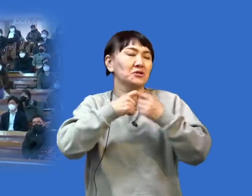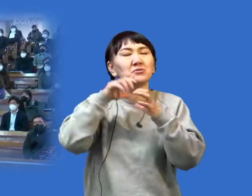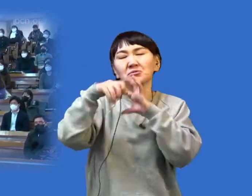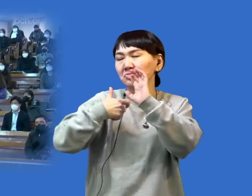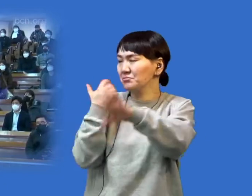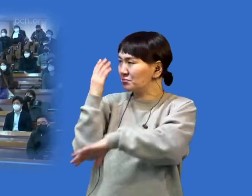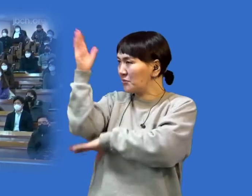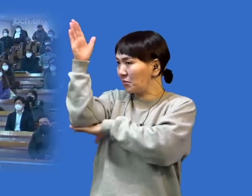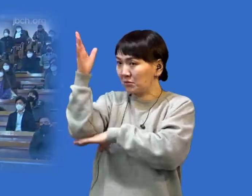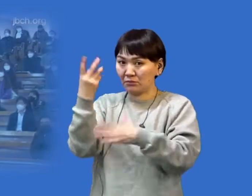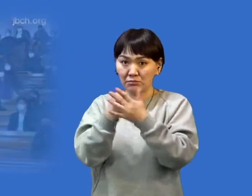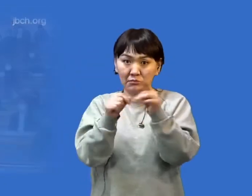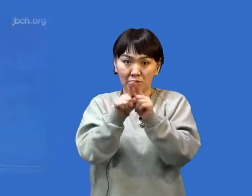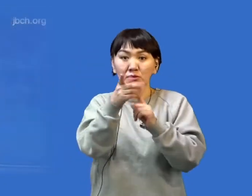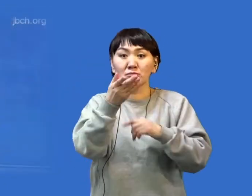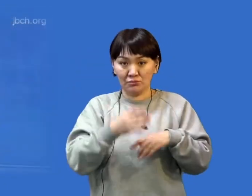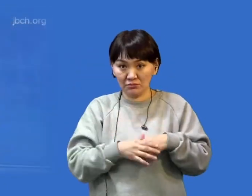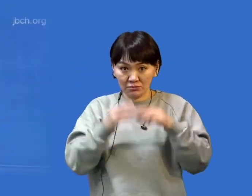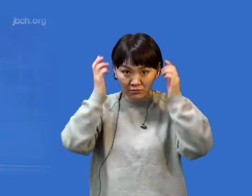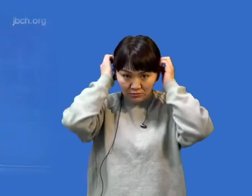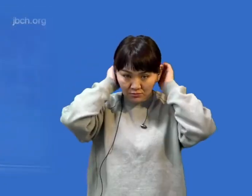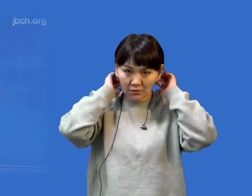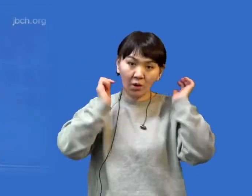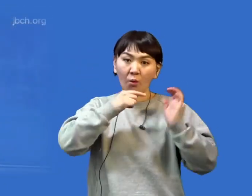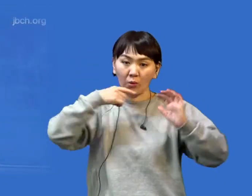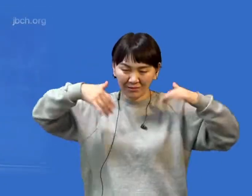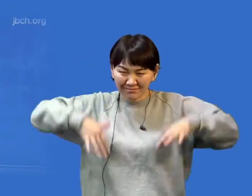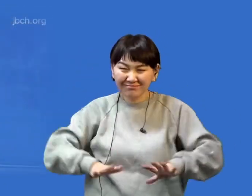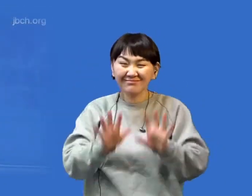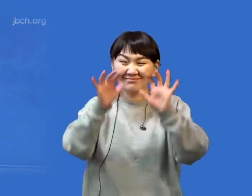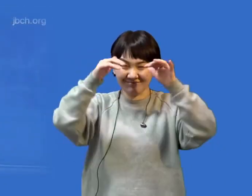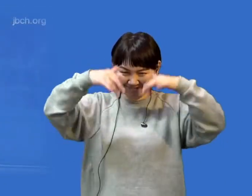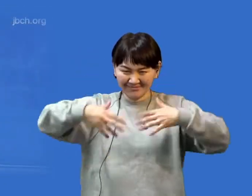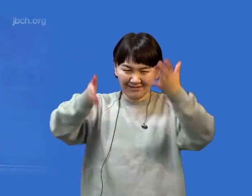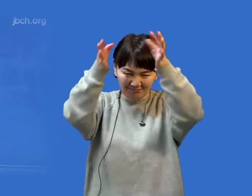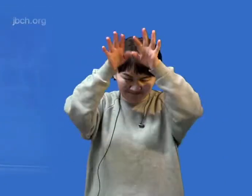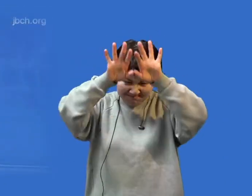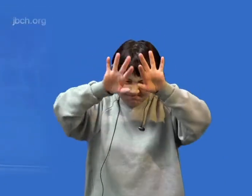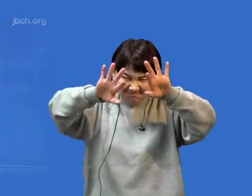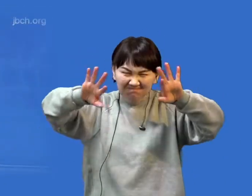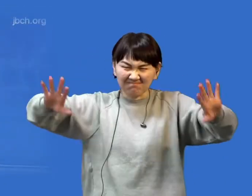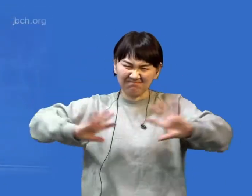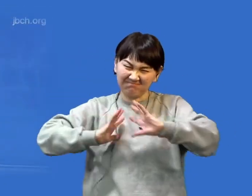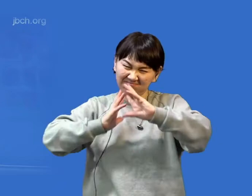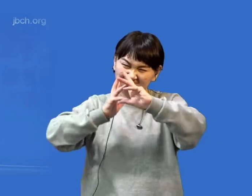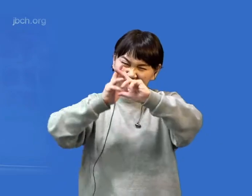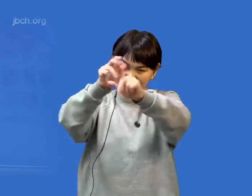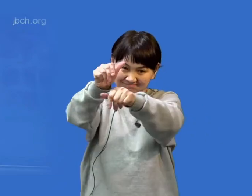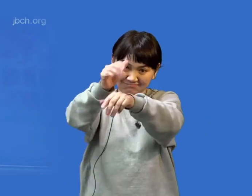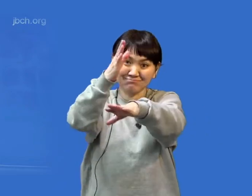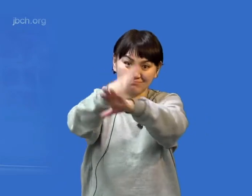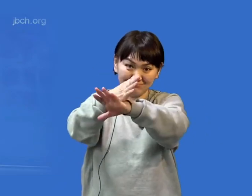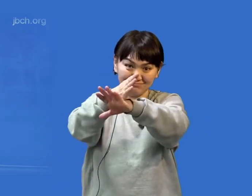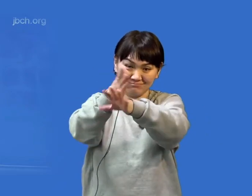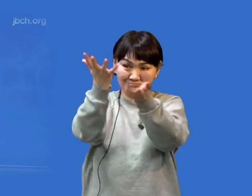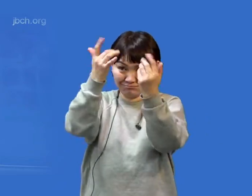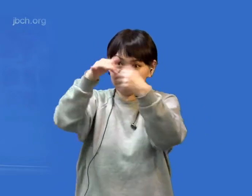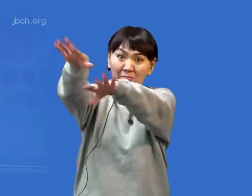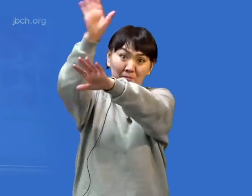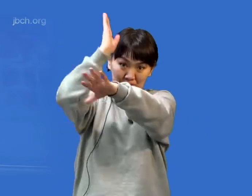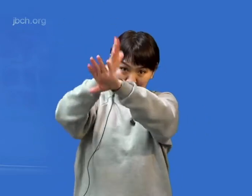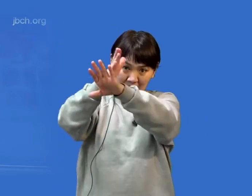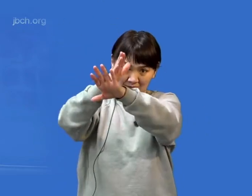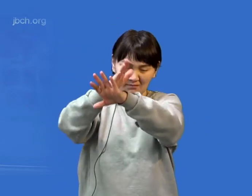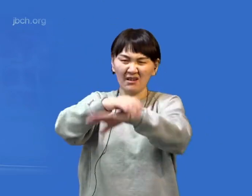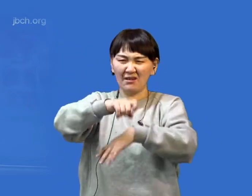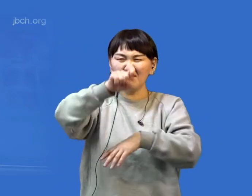Улаан тэнгисээс гатлаа гараад ирсэн. Египтийн цэргүүд орж ирж байгаа дүгсэн. Одоо нөгөө тийш гатал чадахгүй шүү дээ.